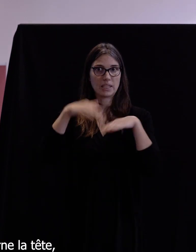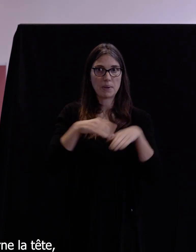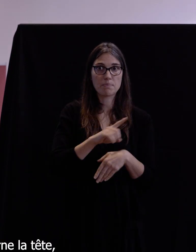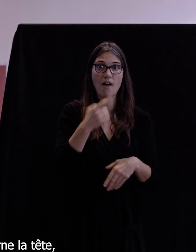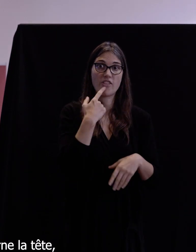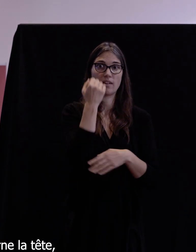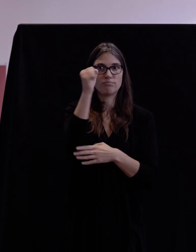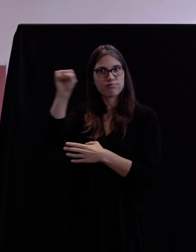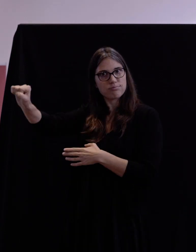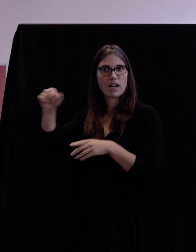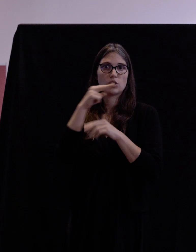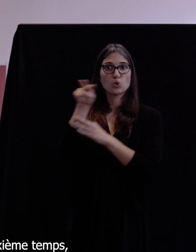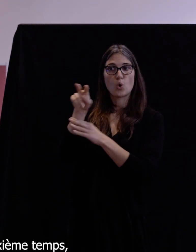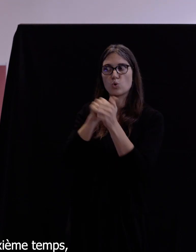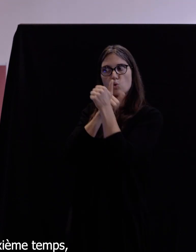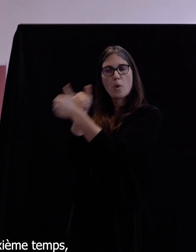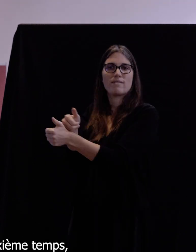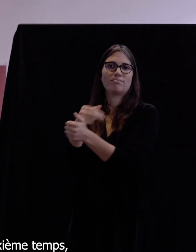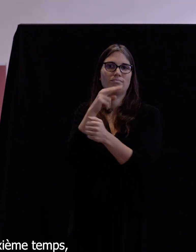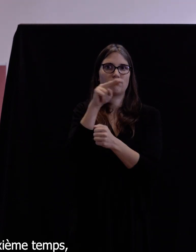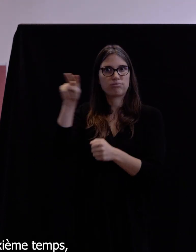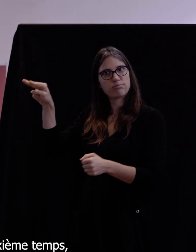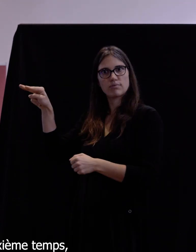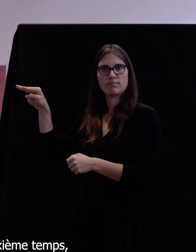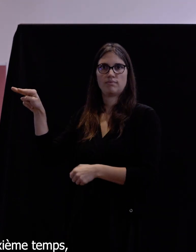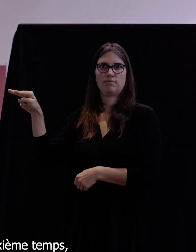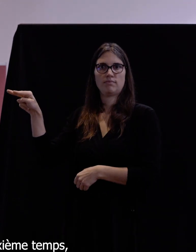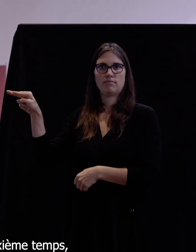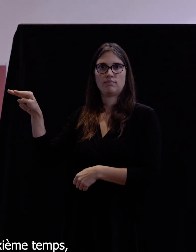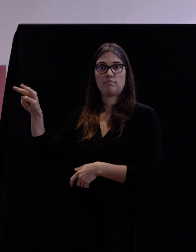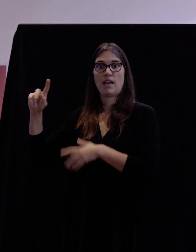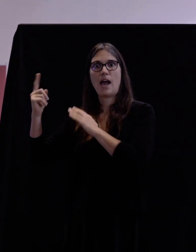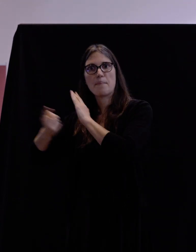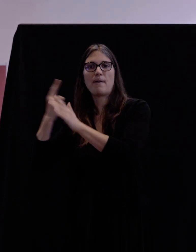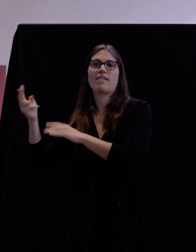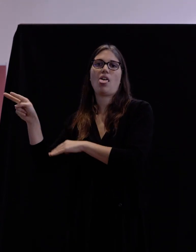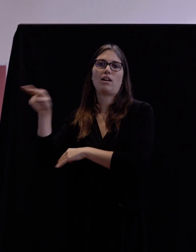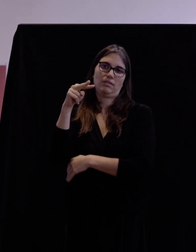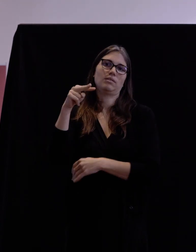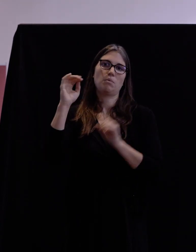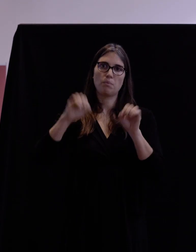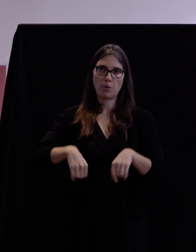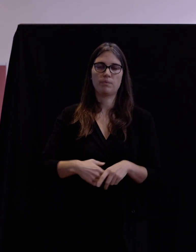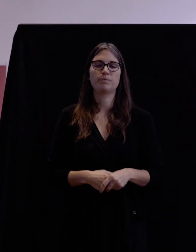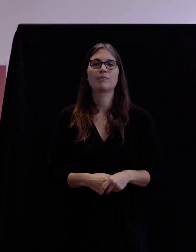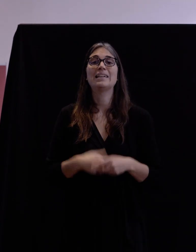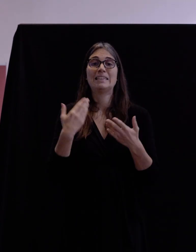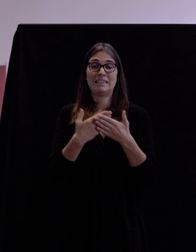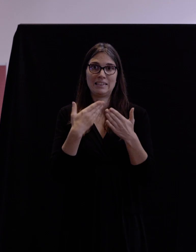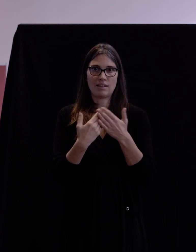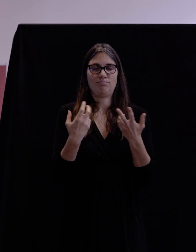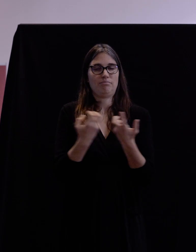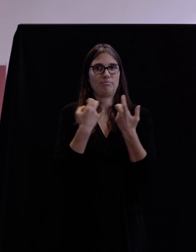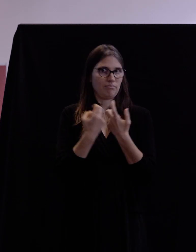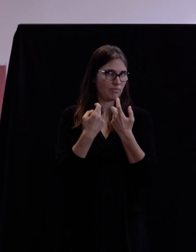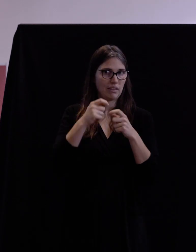yeux partent avec la tête et, dans un deuxième temps, se refixent sur la cible. D'accord ? Donc, c'est le